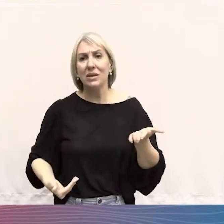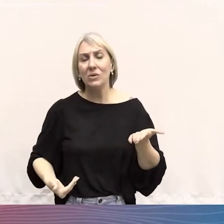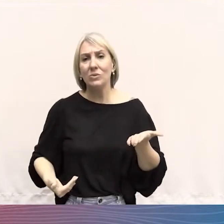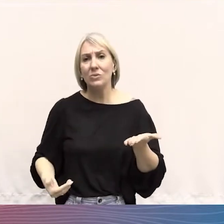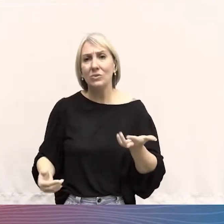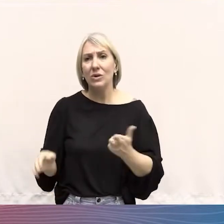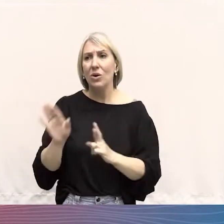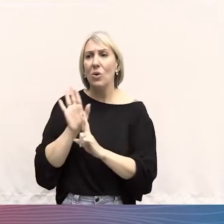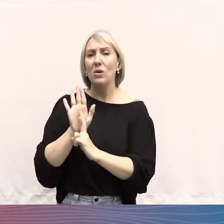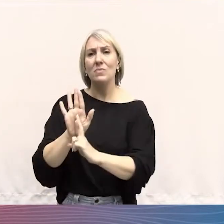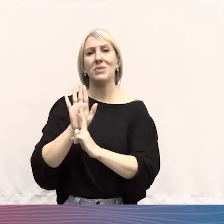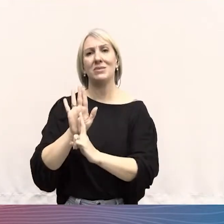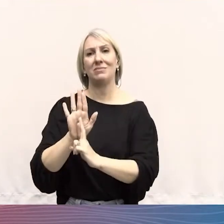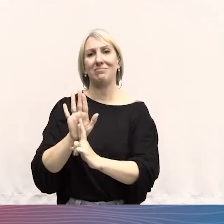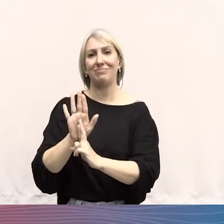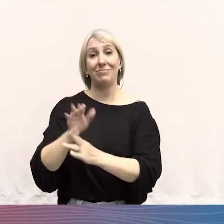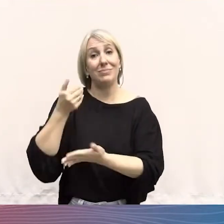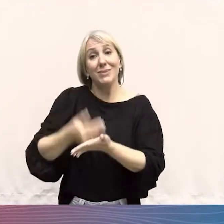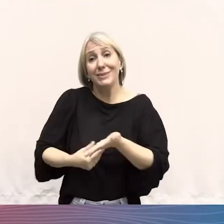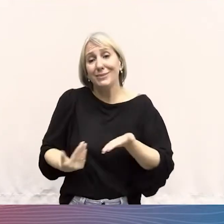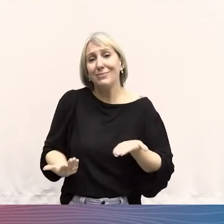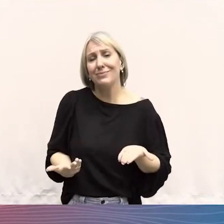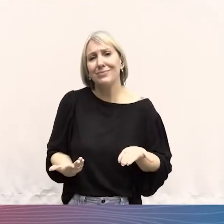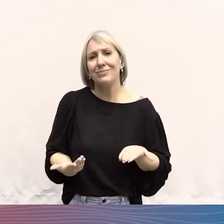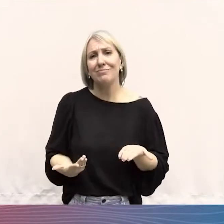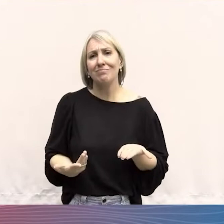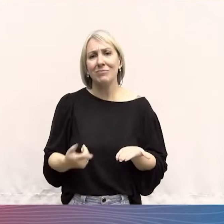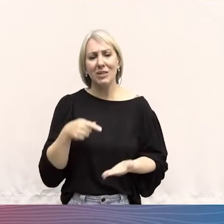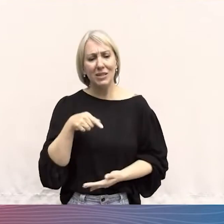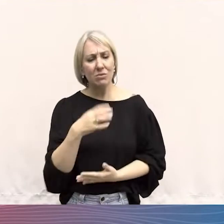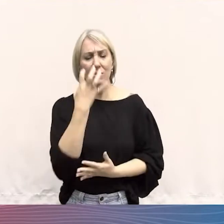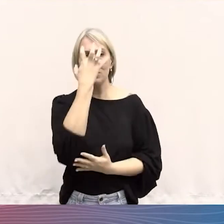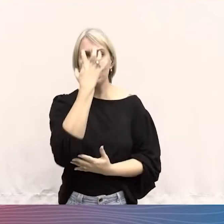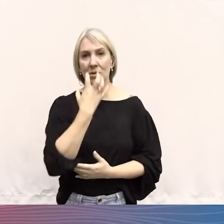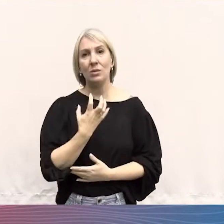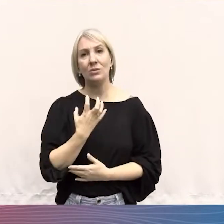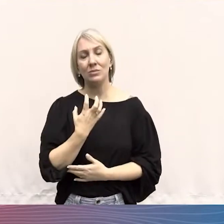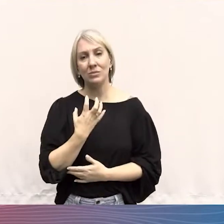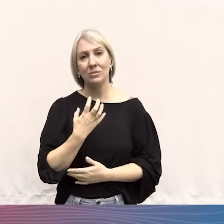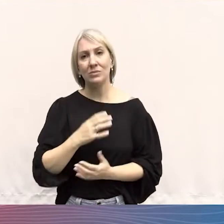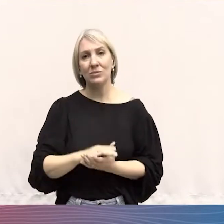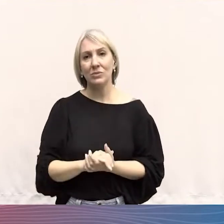irmãos, que vamos ver em